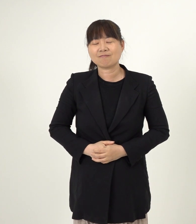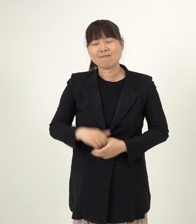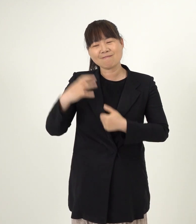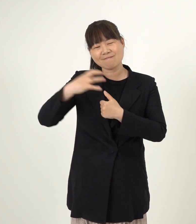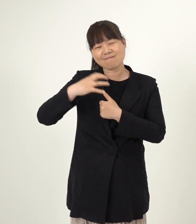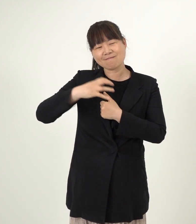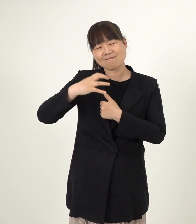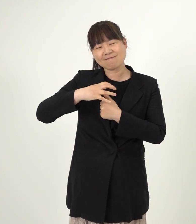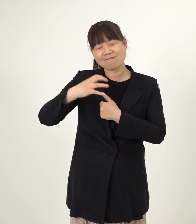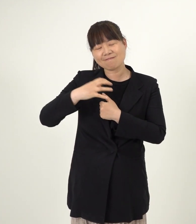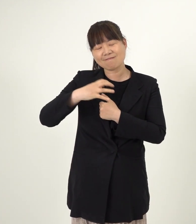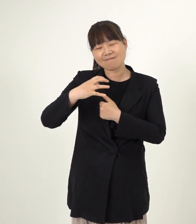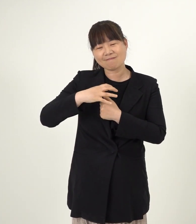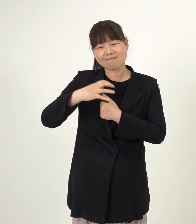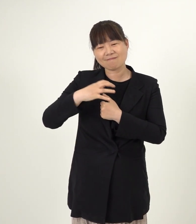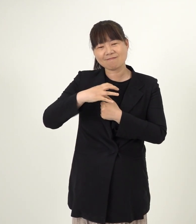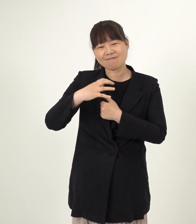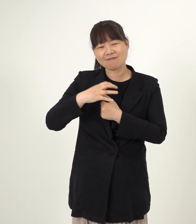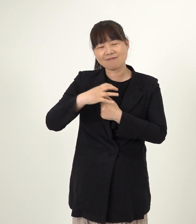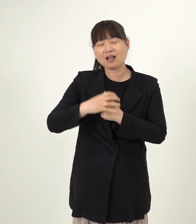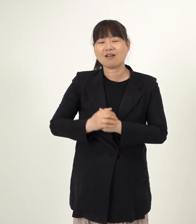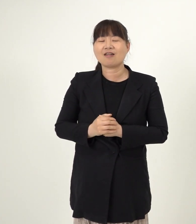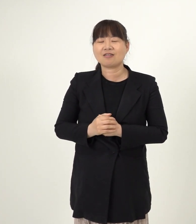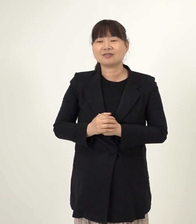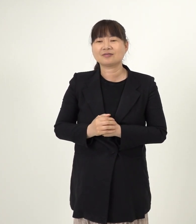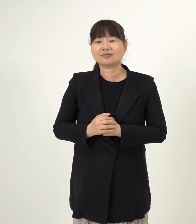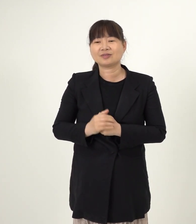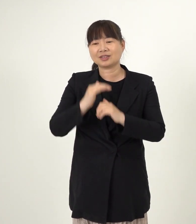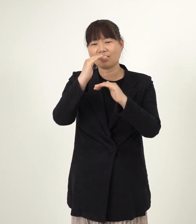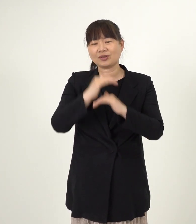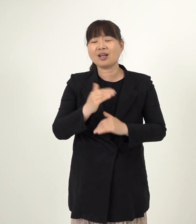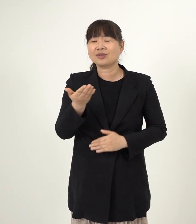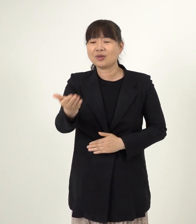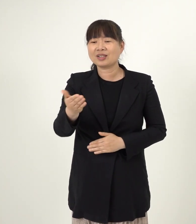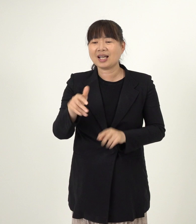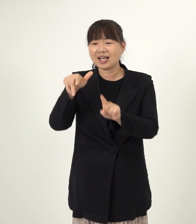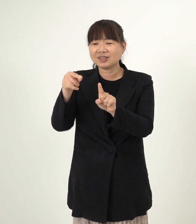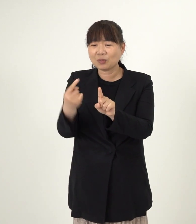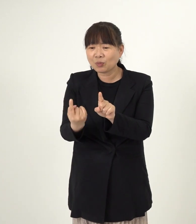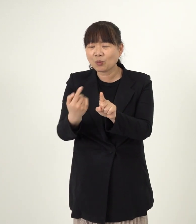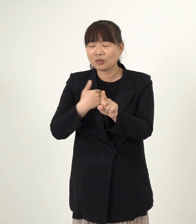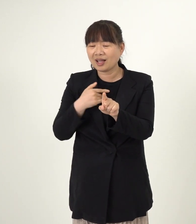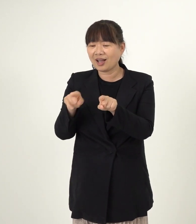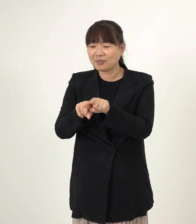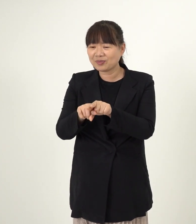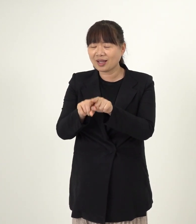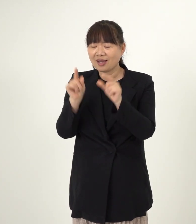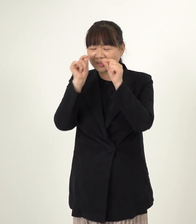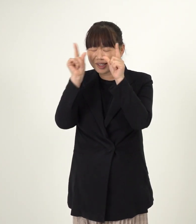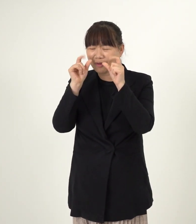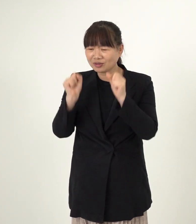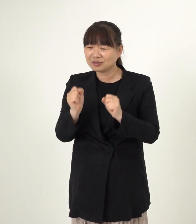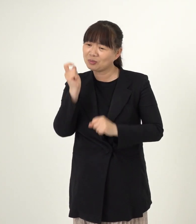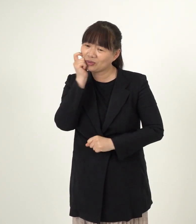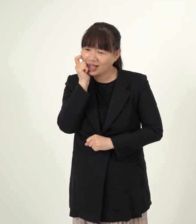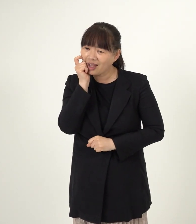질타당했던 주제예요. 너희가 한시라도 나와 함께 있을 수